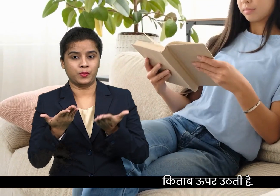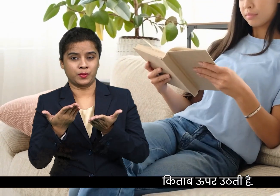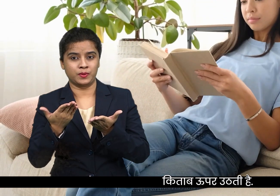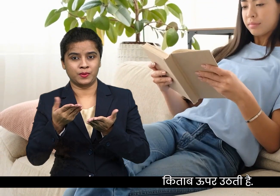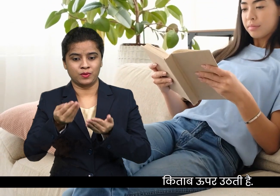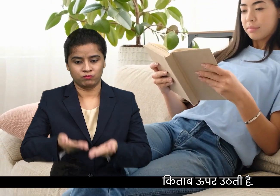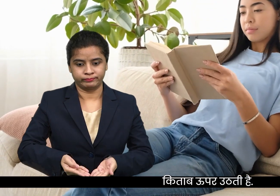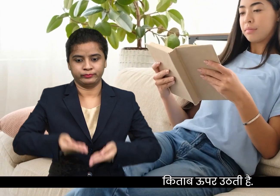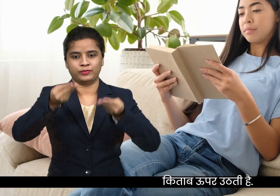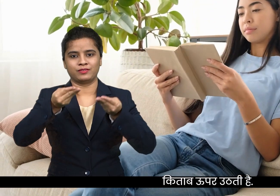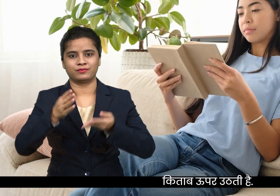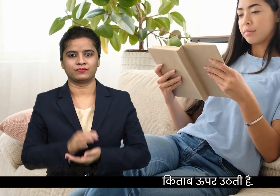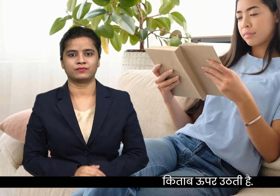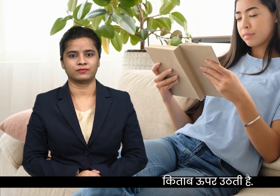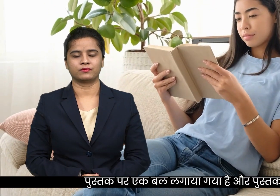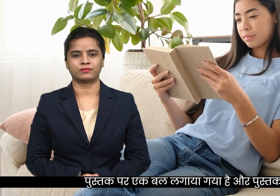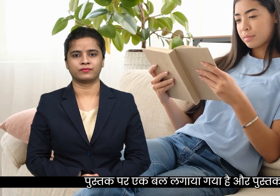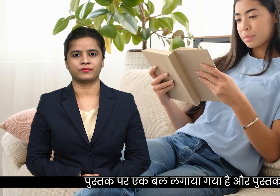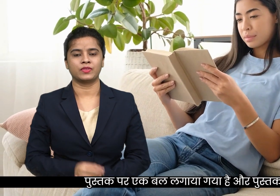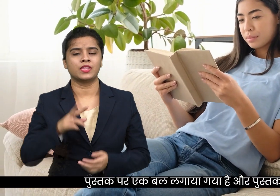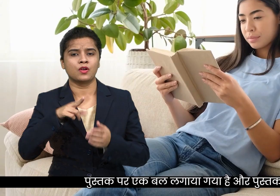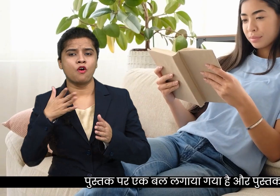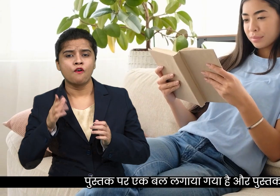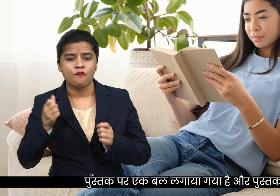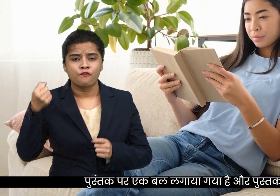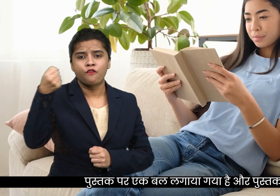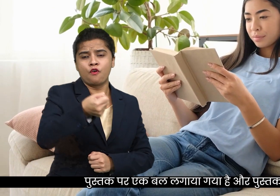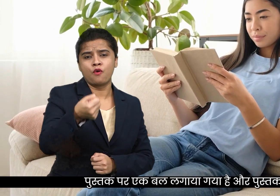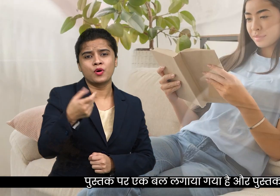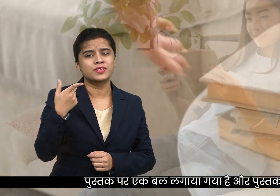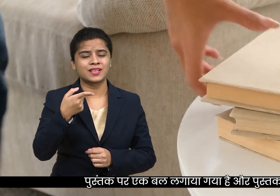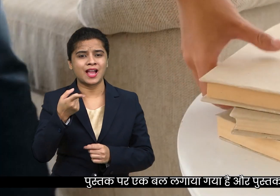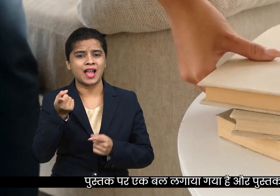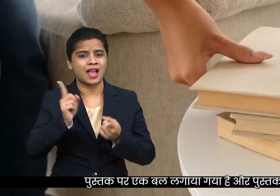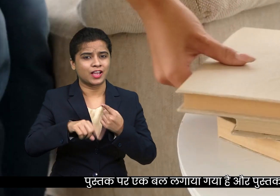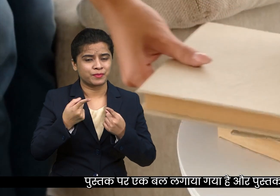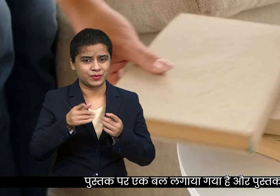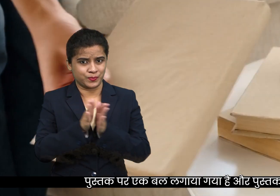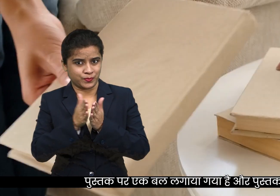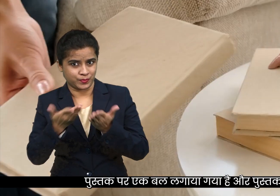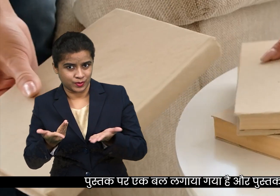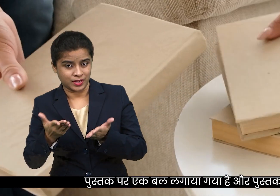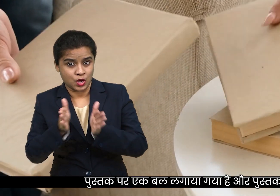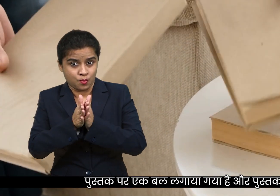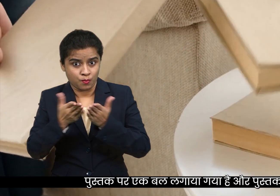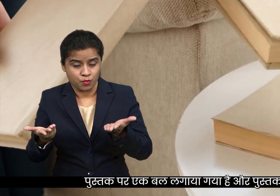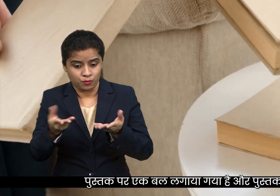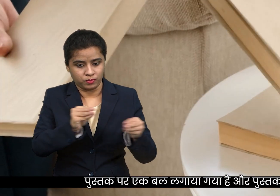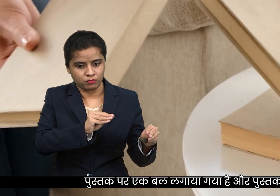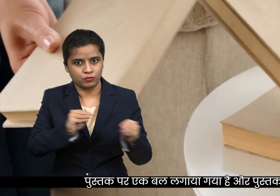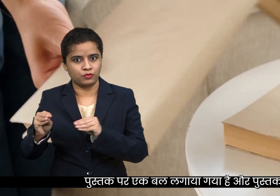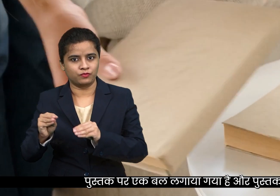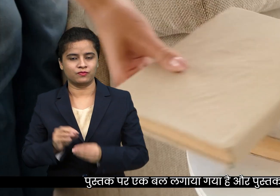किताब ऊपर उठती है। पुस्तक पर एक बल लगाया गया है और पुस्तक हिल गई है,